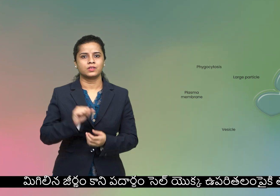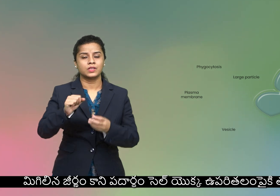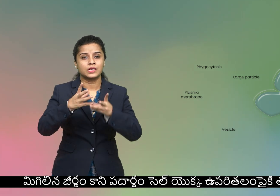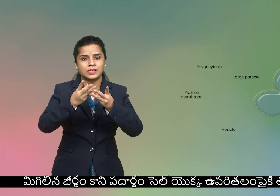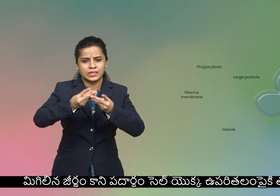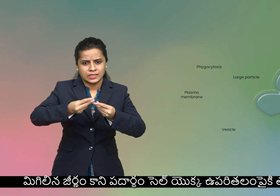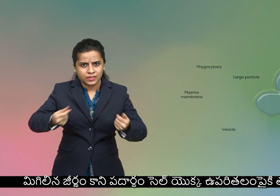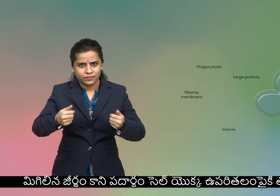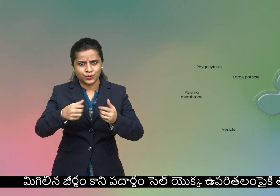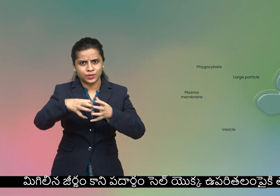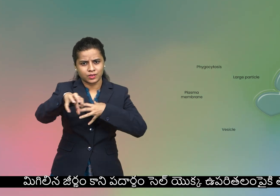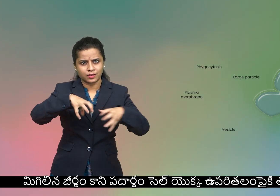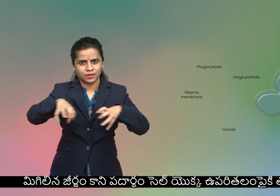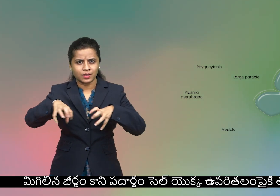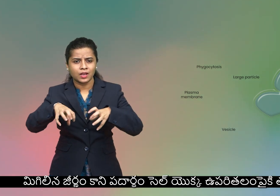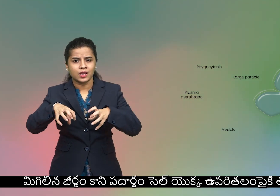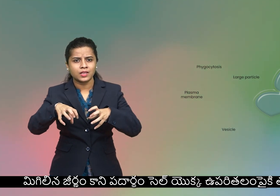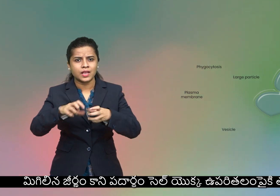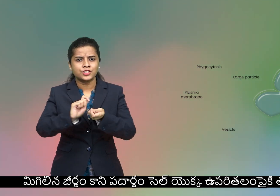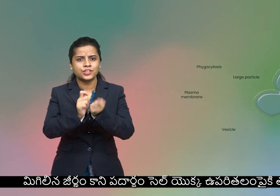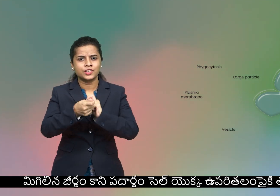కాని పదార్థం సెల్ యొక్క ఉపరితలంపైకి